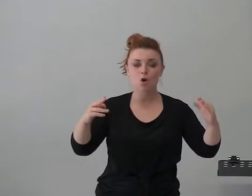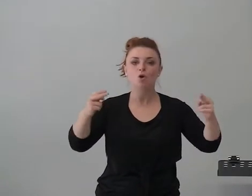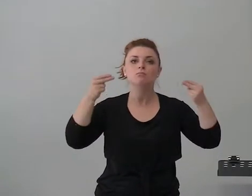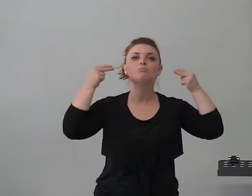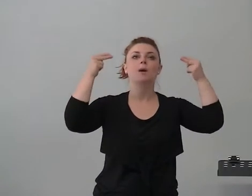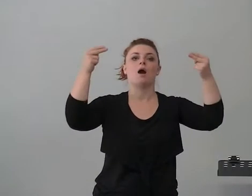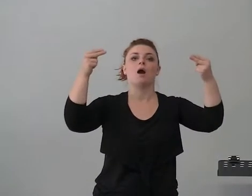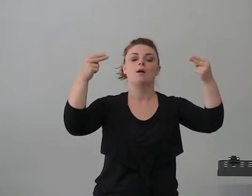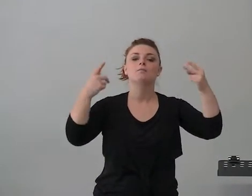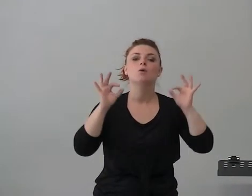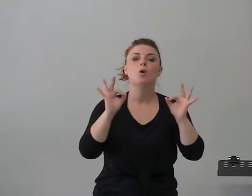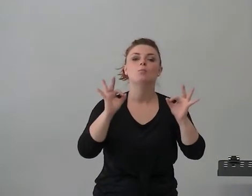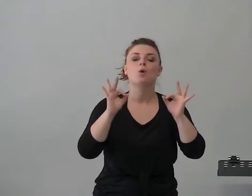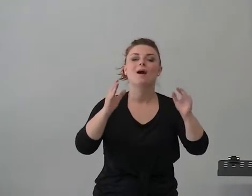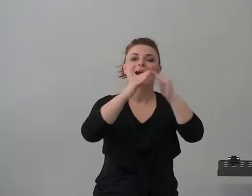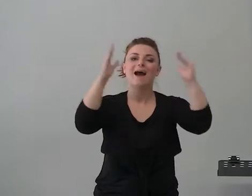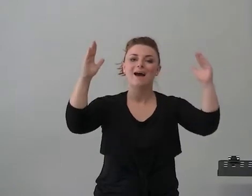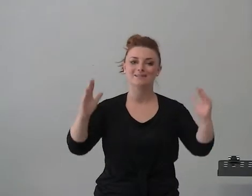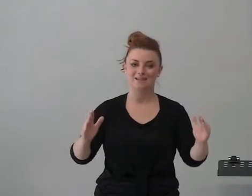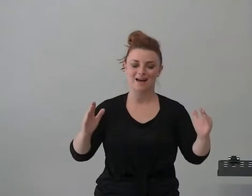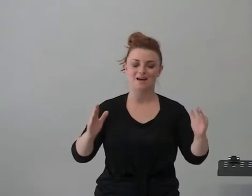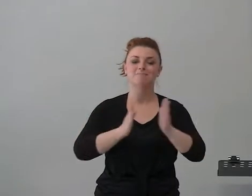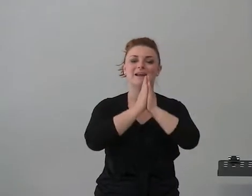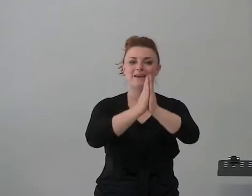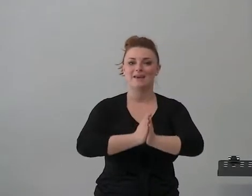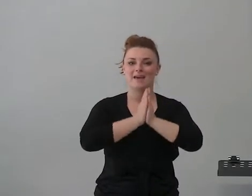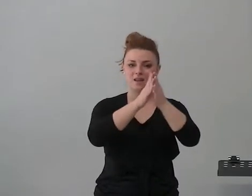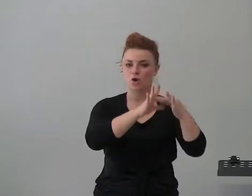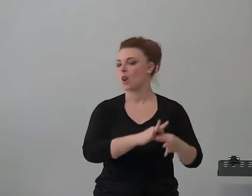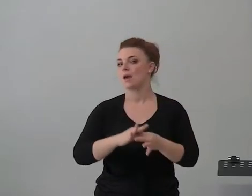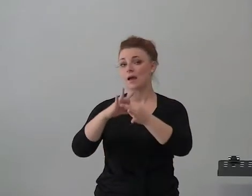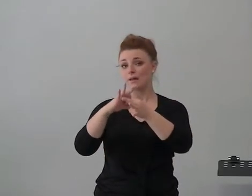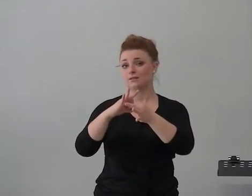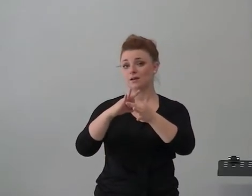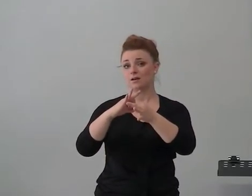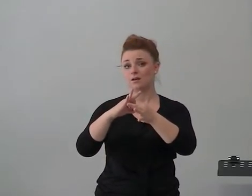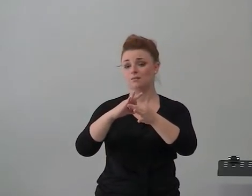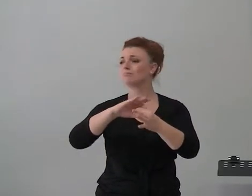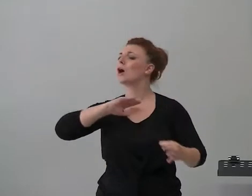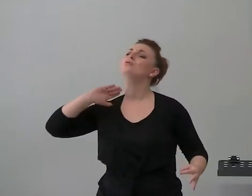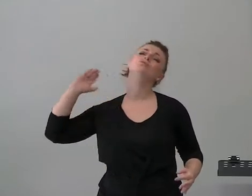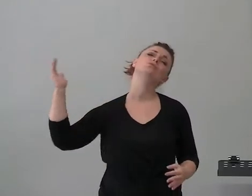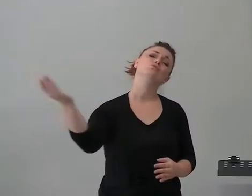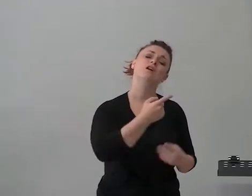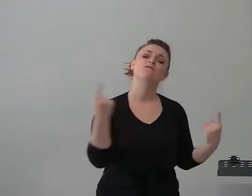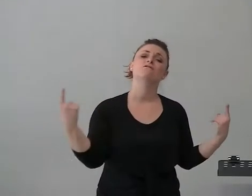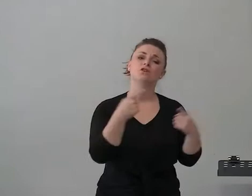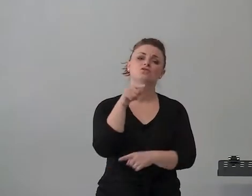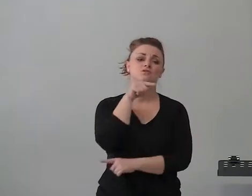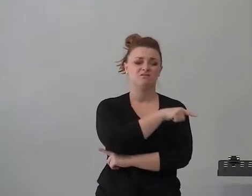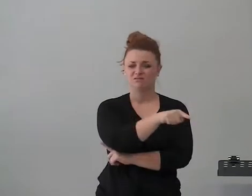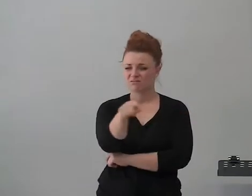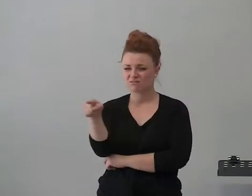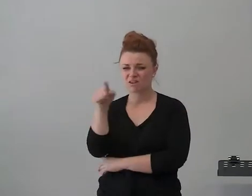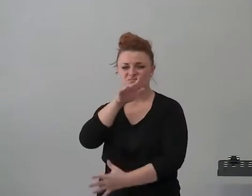preghiera per tutte le genti, ma voi ne avete fatto un covo di ladri.